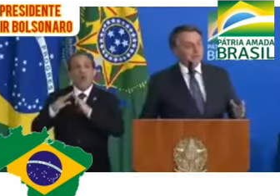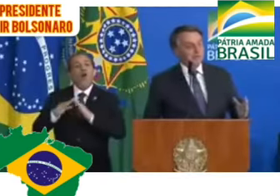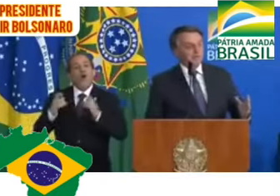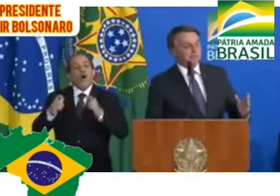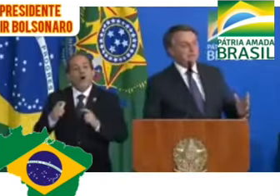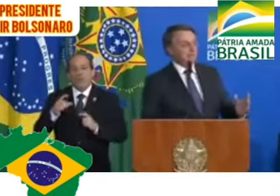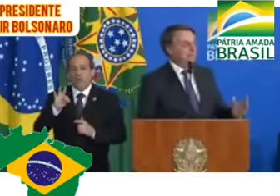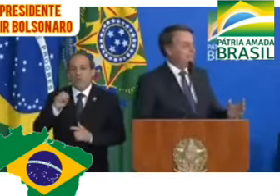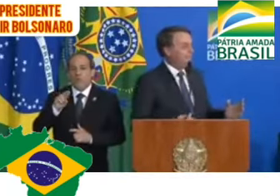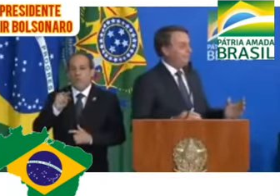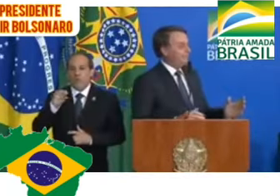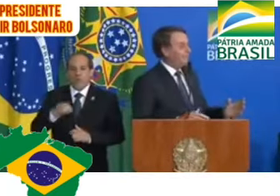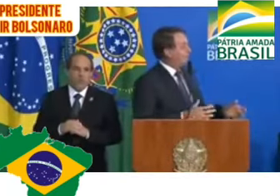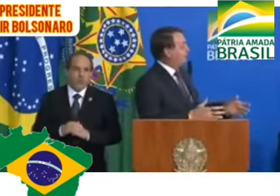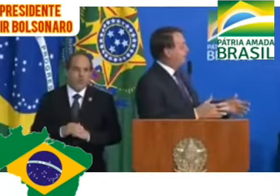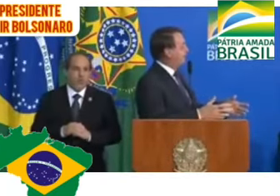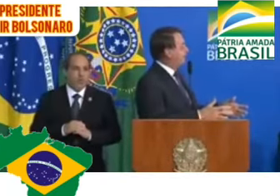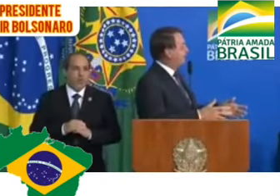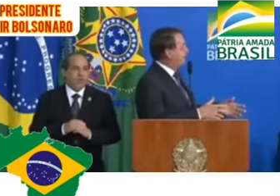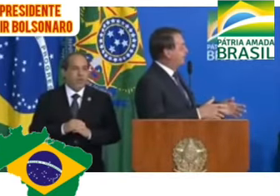Eu não sei qual ministro